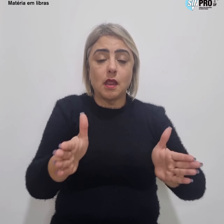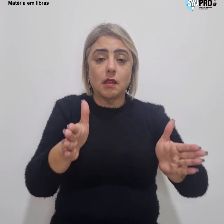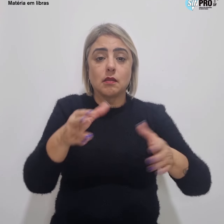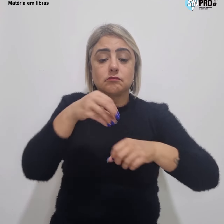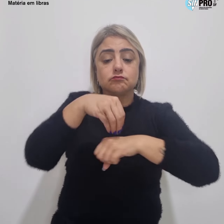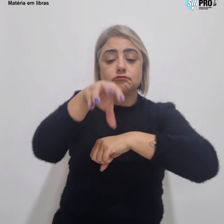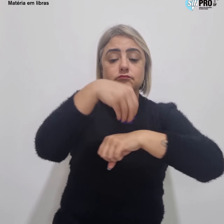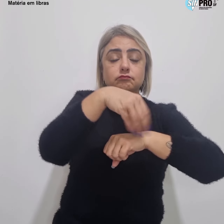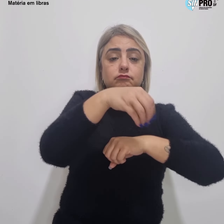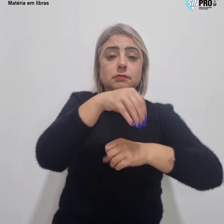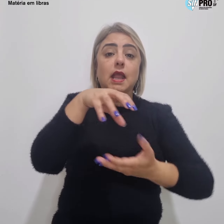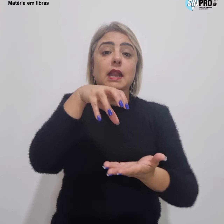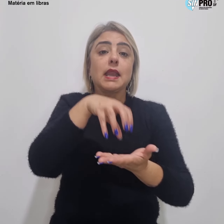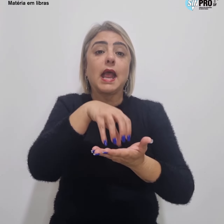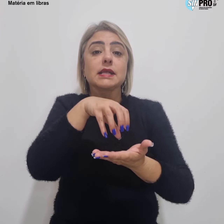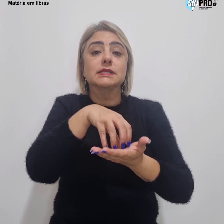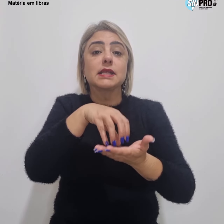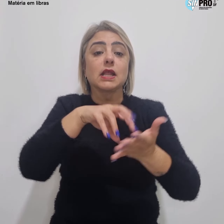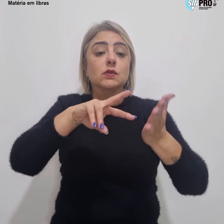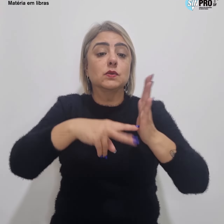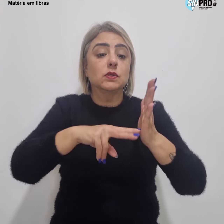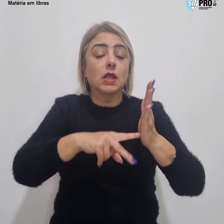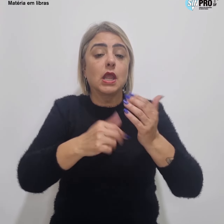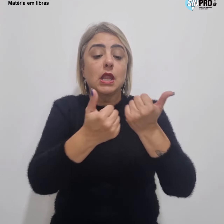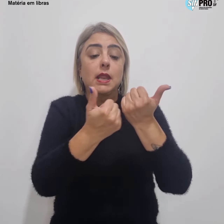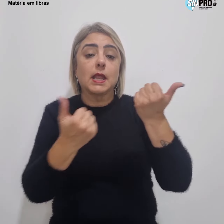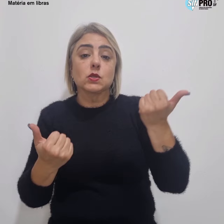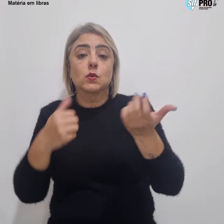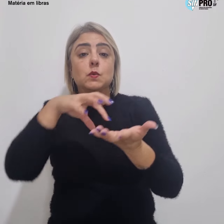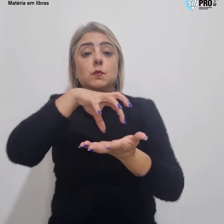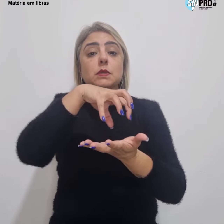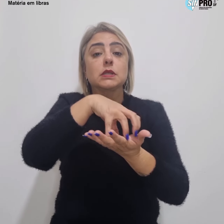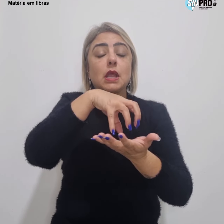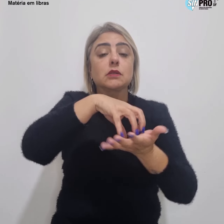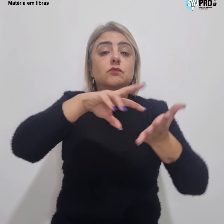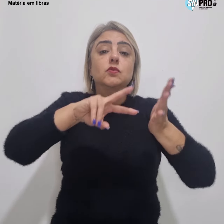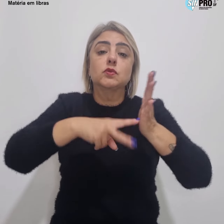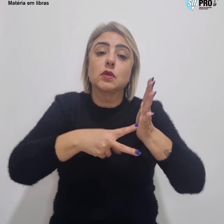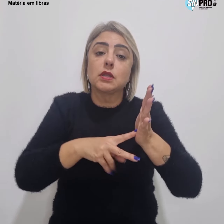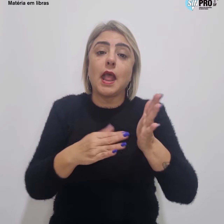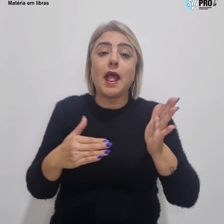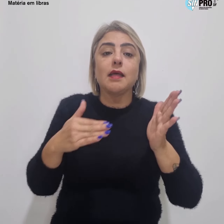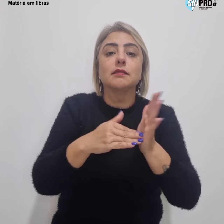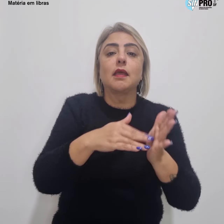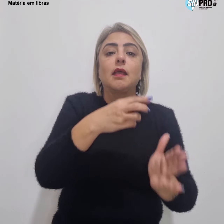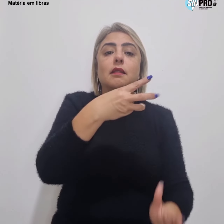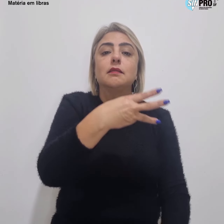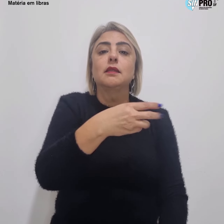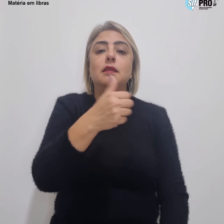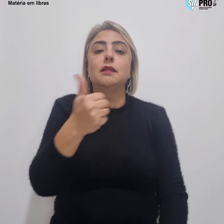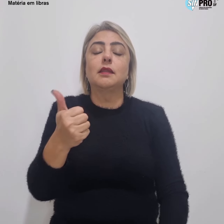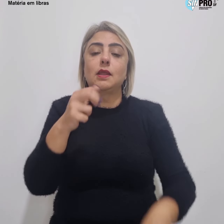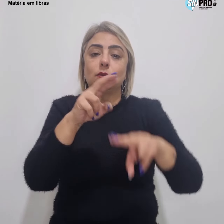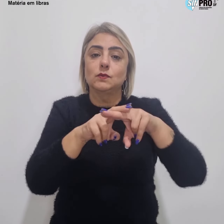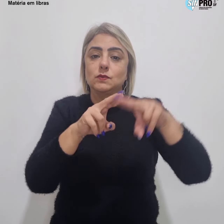na sede e nas subsedes do sindicato até 31 de julho. A